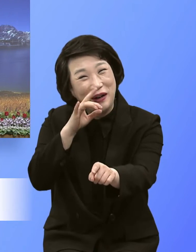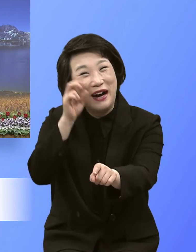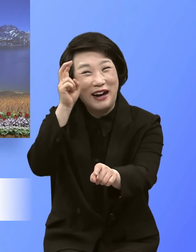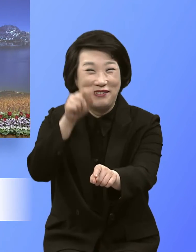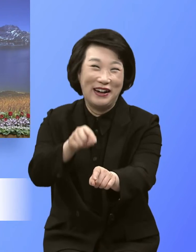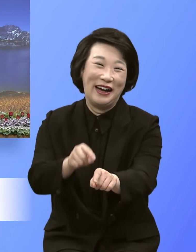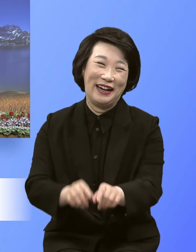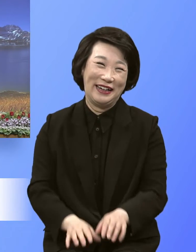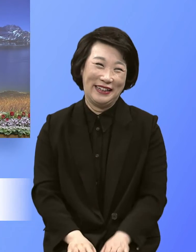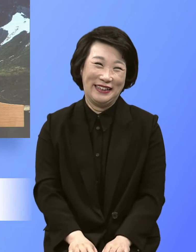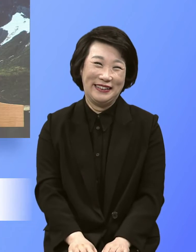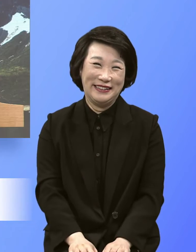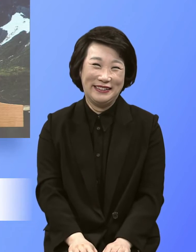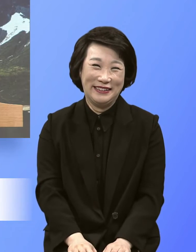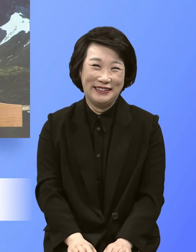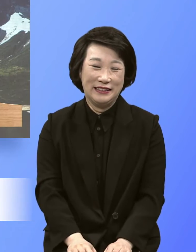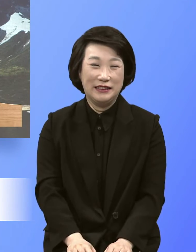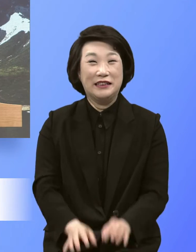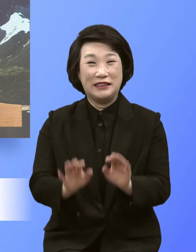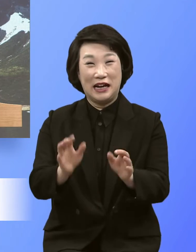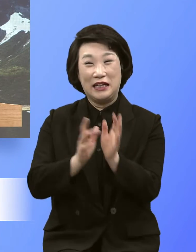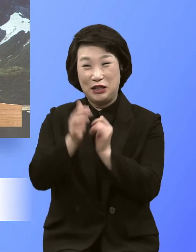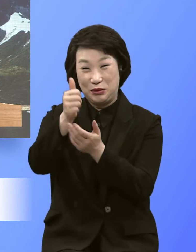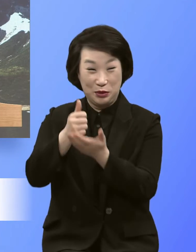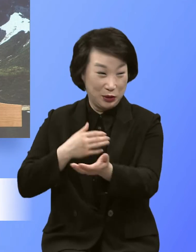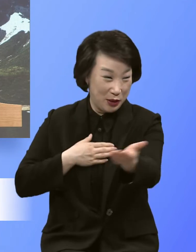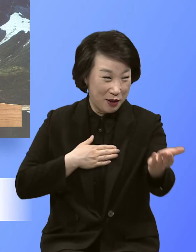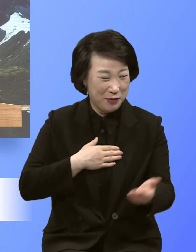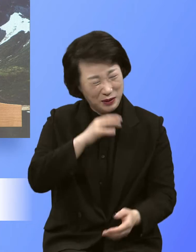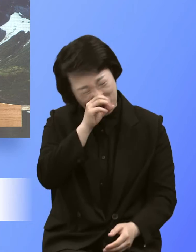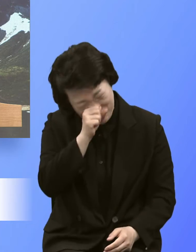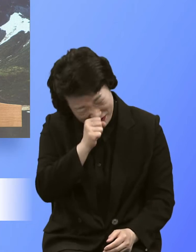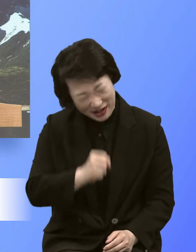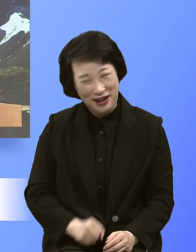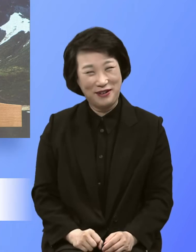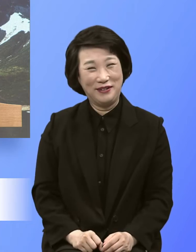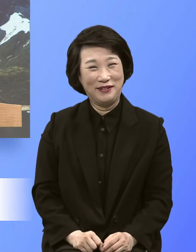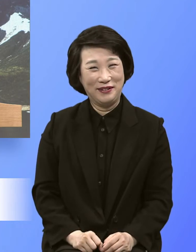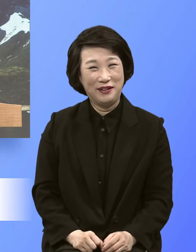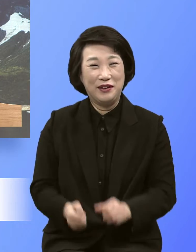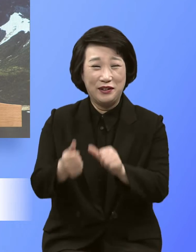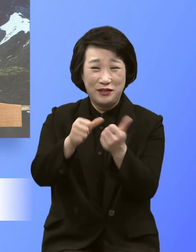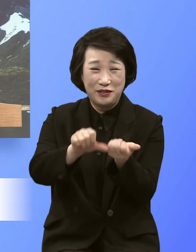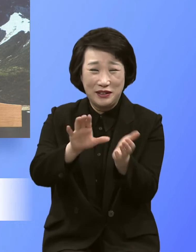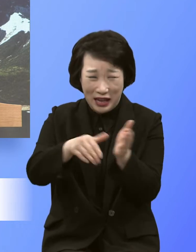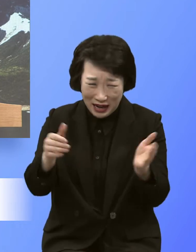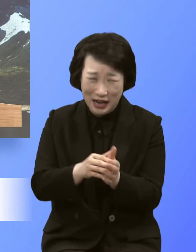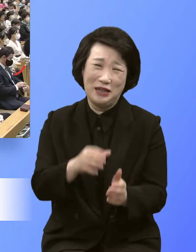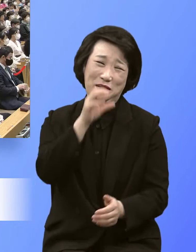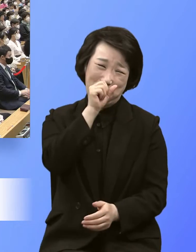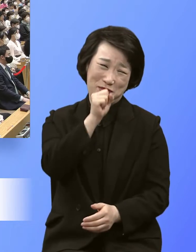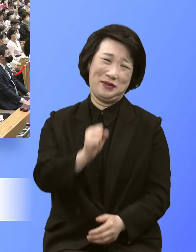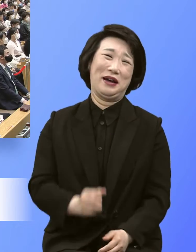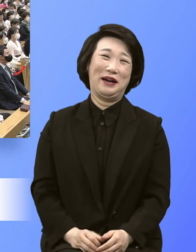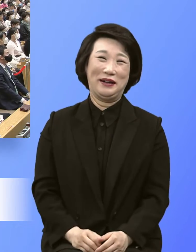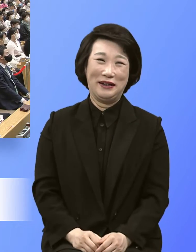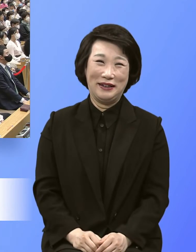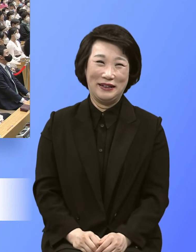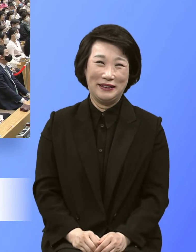궁금하잖아요. 예수님도 여러분을 얼마나 좋아하느냐, 죽기까지 좋아하시네.